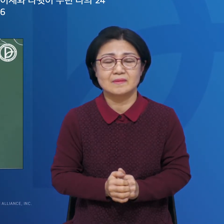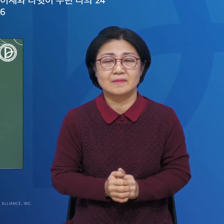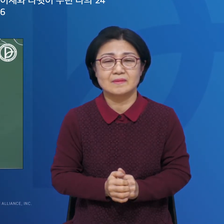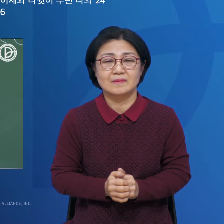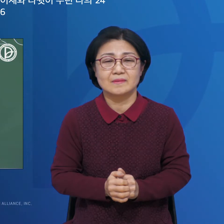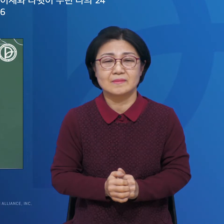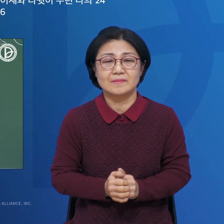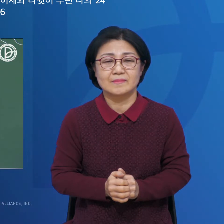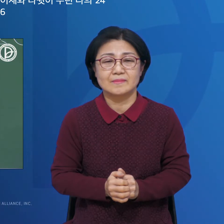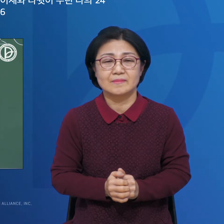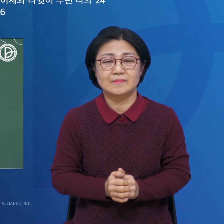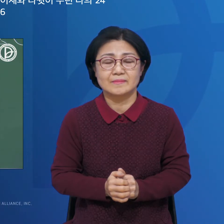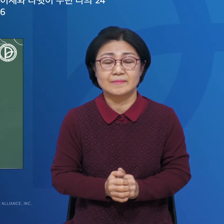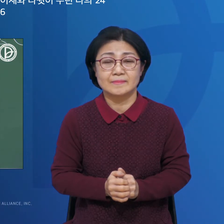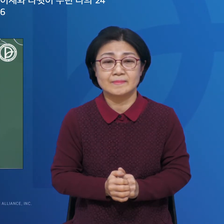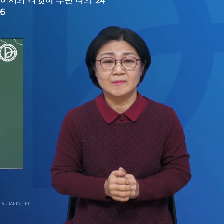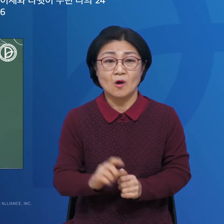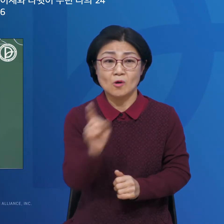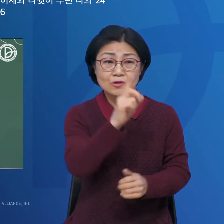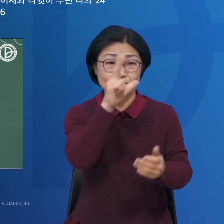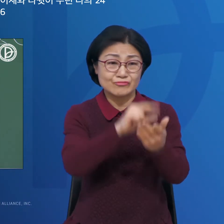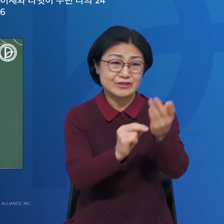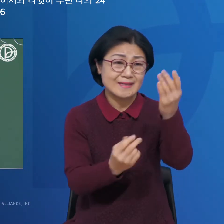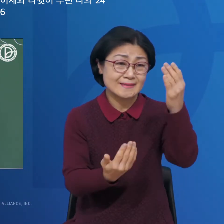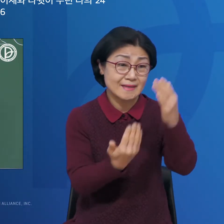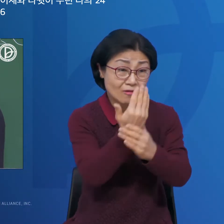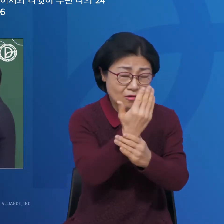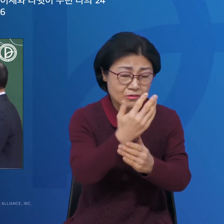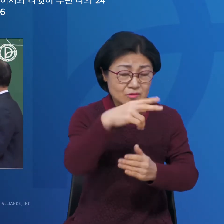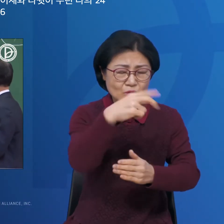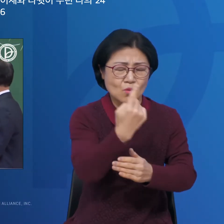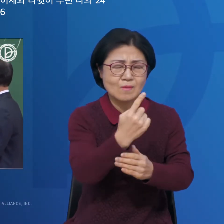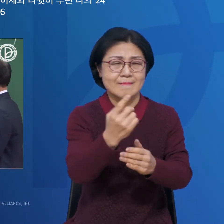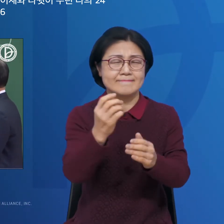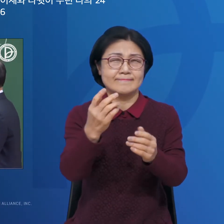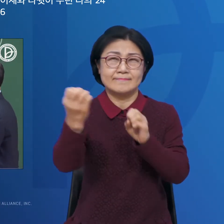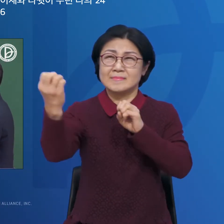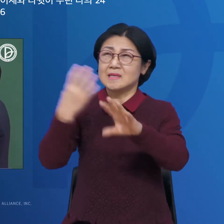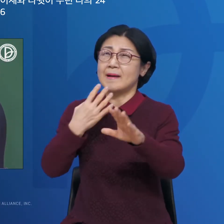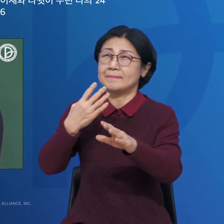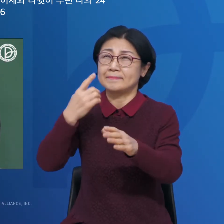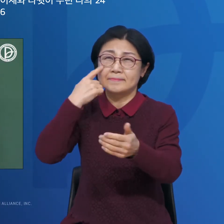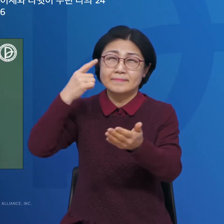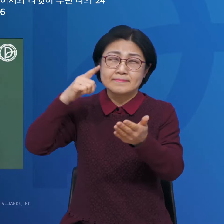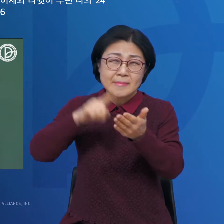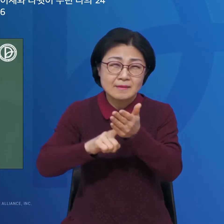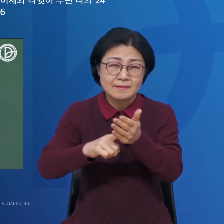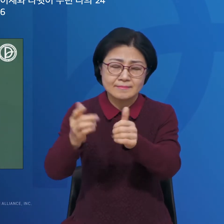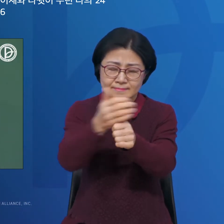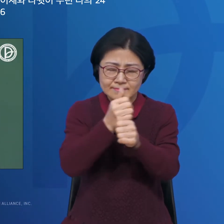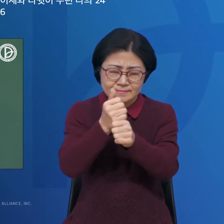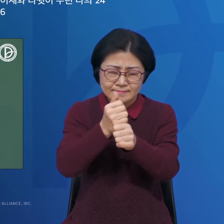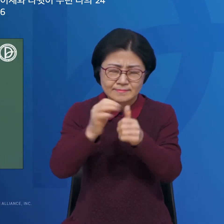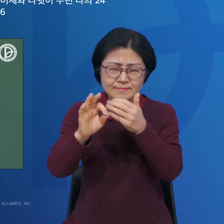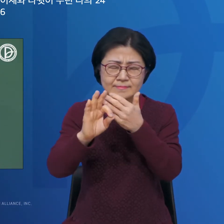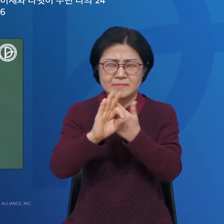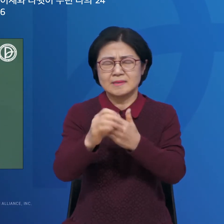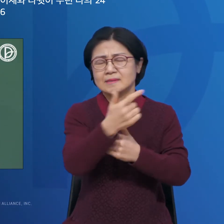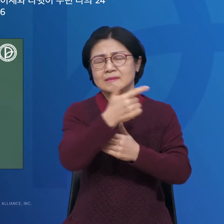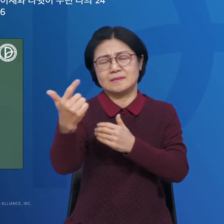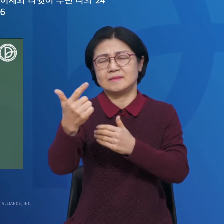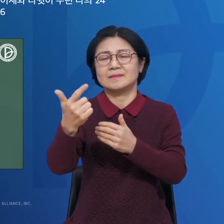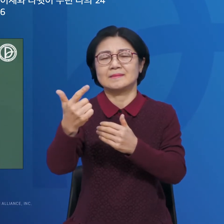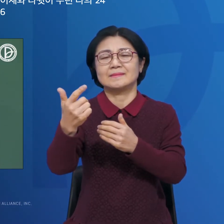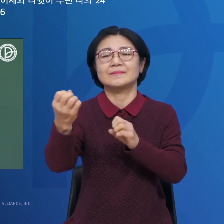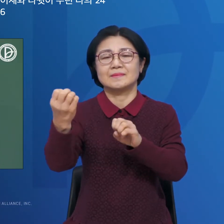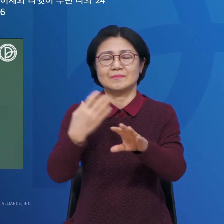붙잡으면요, 반드시 그대로 응답 옵니다. But if you're holding on to these answers and these evidences, no matter what kind of problem comes your way, then absolutely you will see these